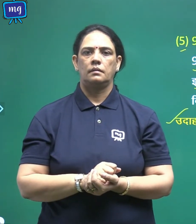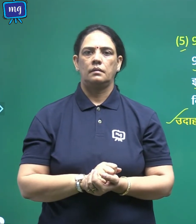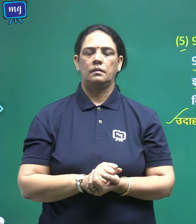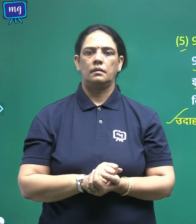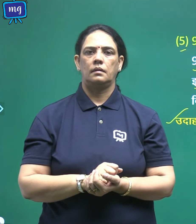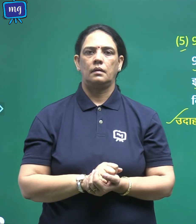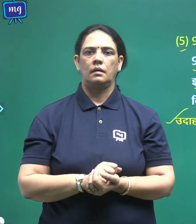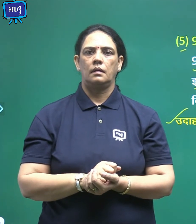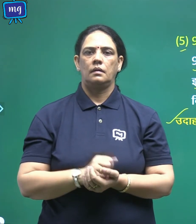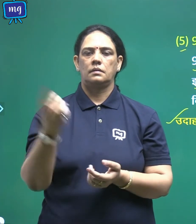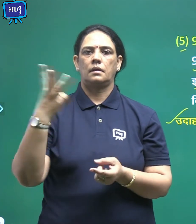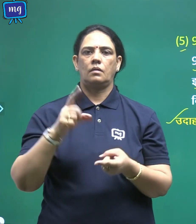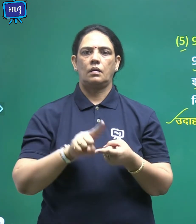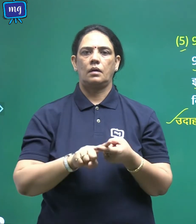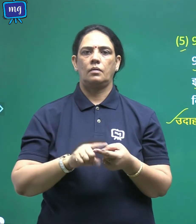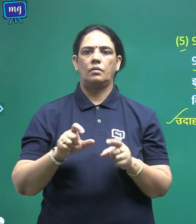अंकों का योग करते हैं,